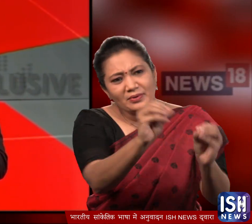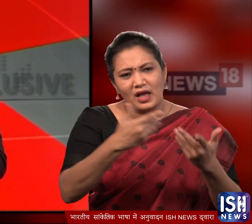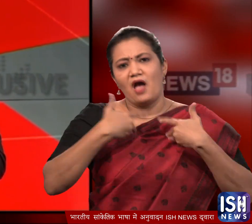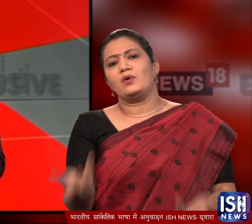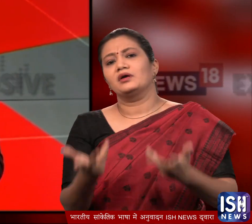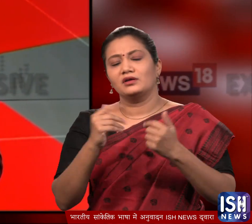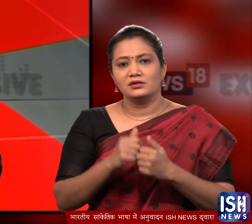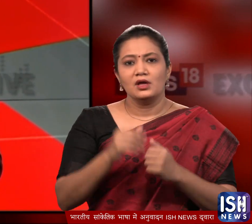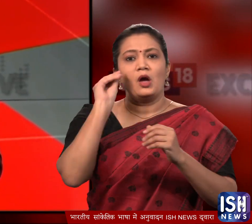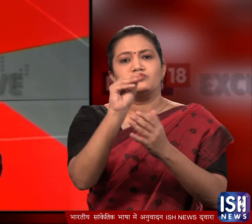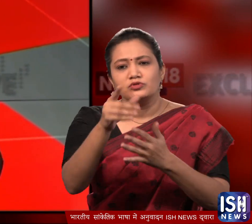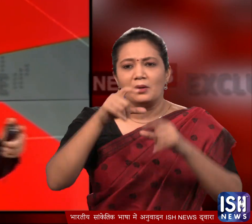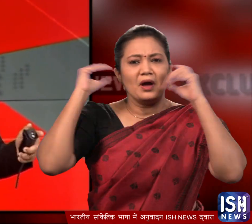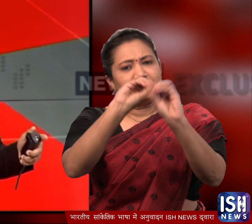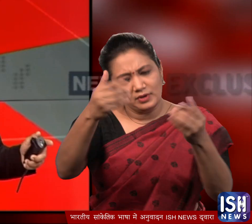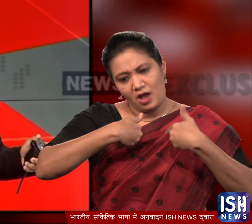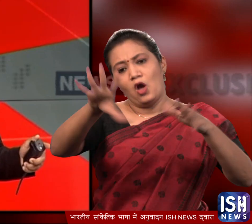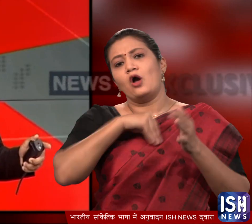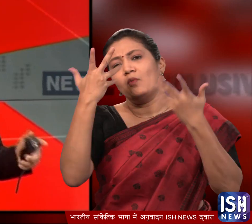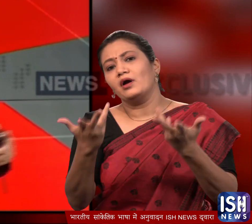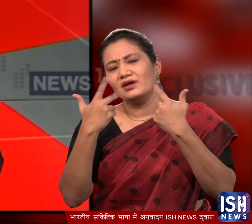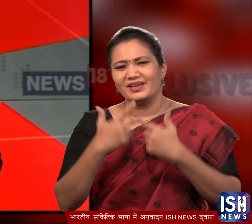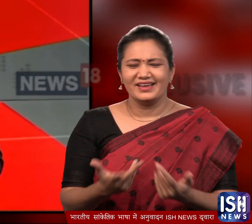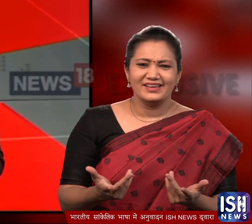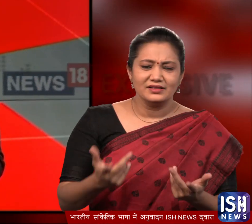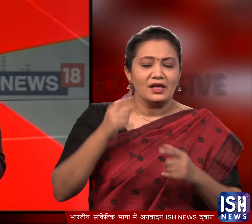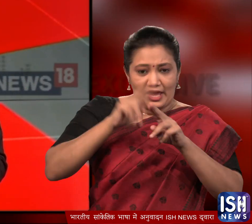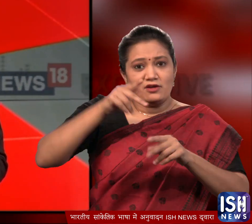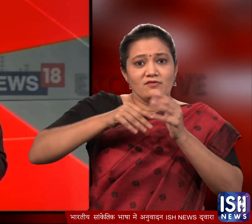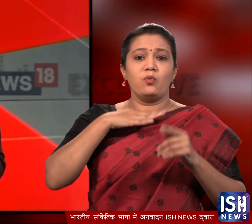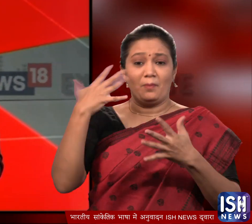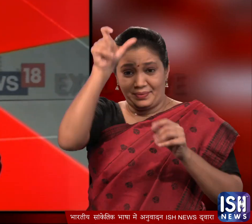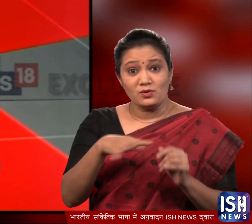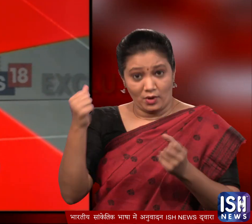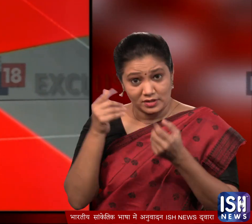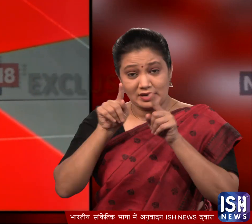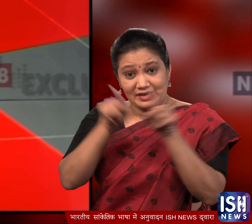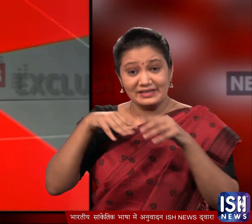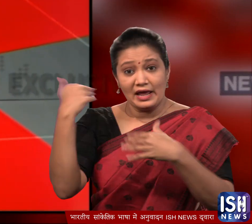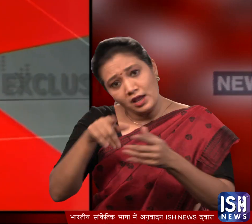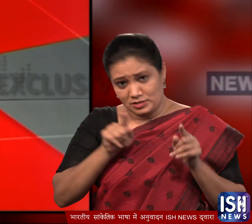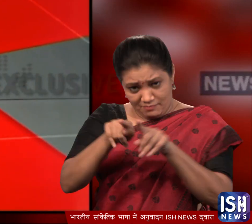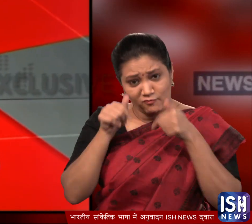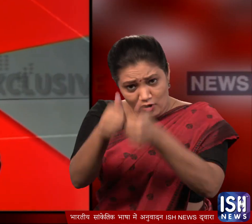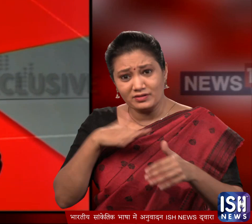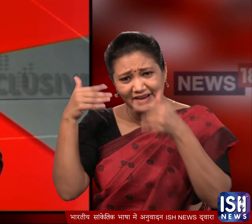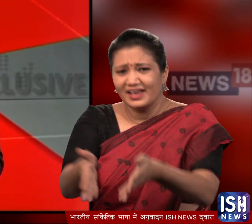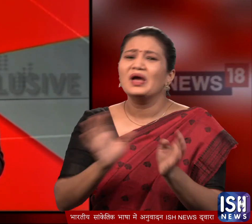रही है वो तो नहीं लगा रहे, हम क्यों लगाए। वहां पूजा हो रही है वो तो नहीं लगा रहे, हम क्यों लगाए। एक आदमी कुएं में कूदना चाहता है तो हम भी कूदेंगे या उसे